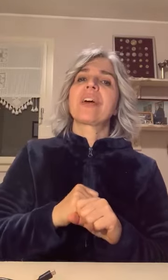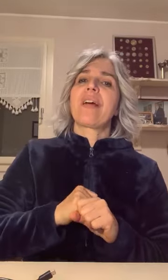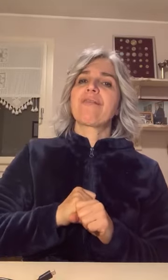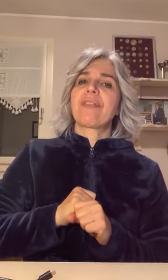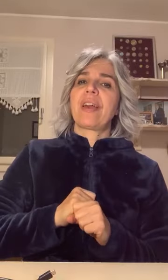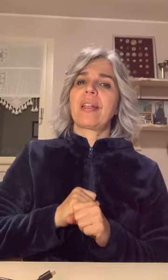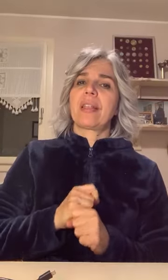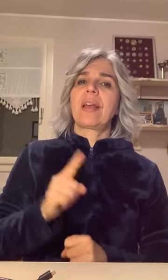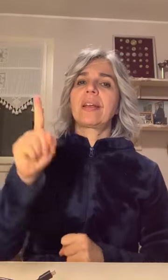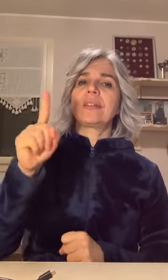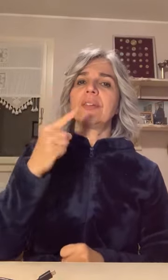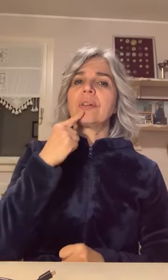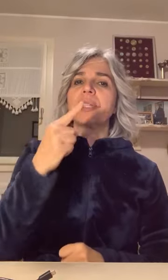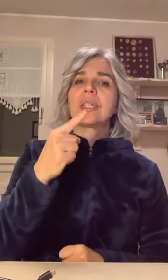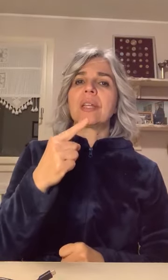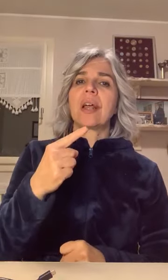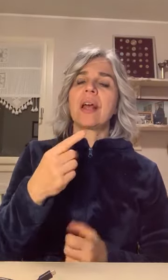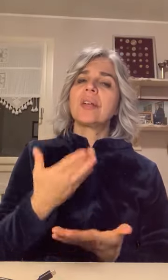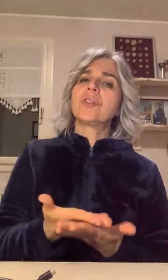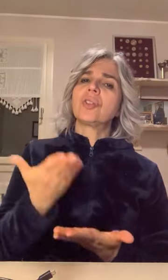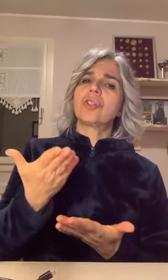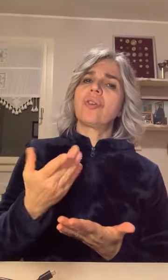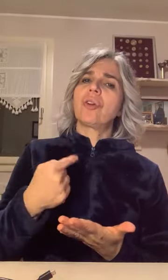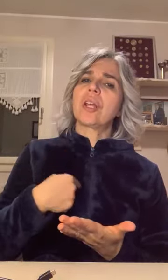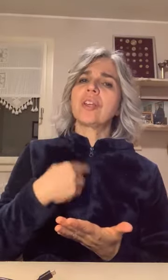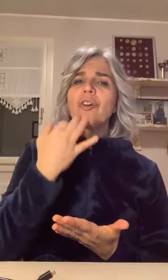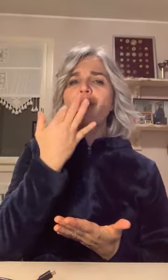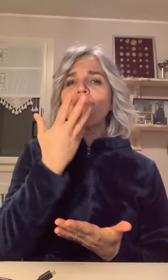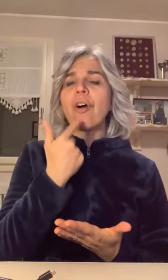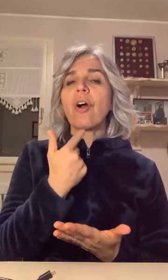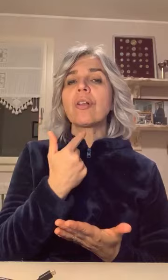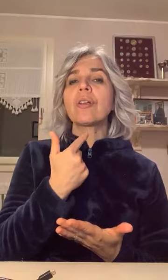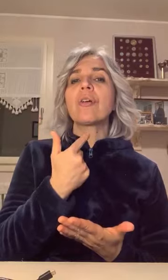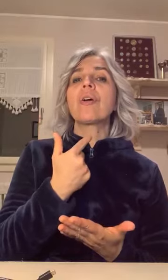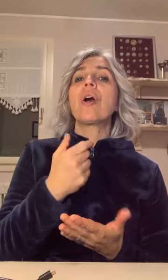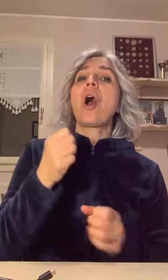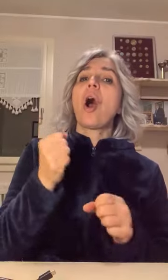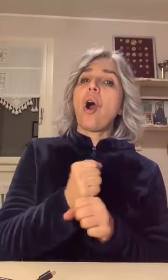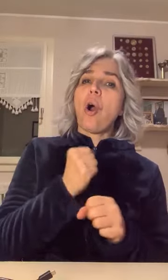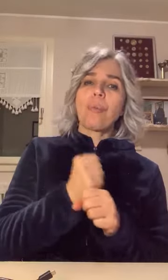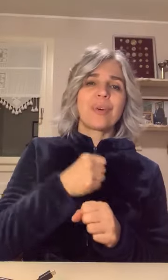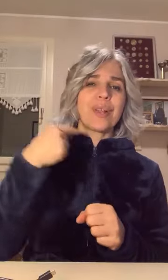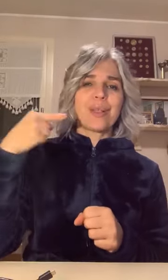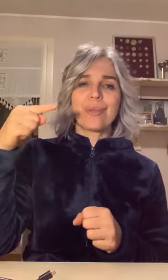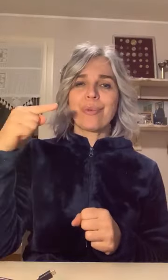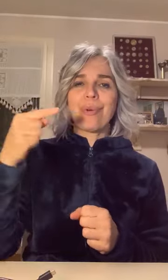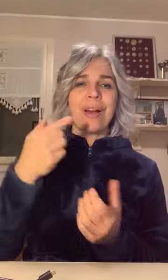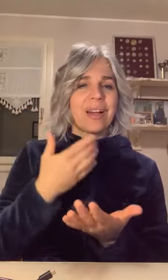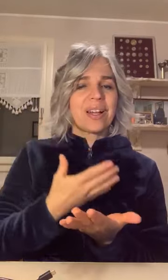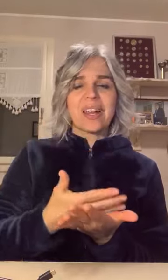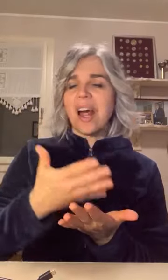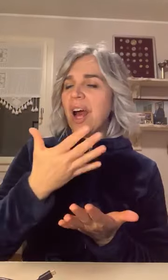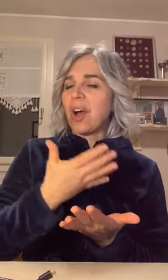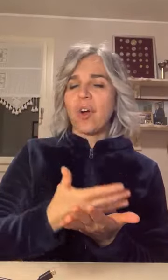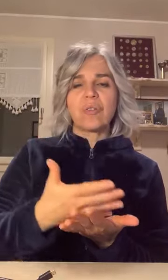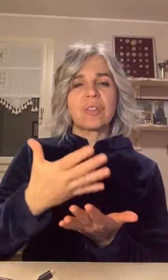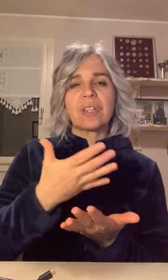perché racconterò le opere che Tu hai fatto e che Tu stai facendo in questo momento.